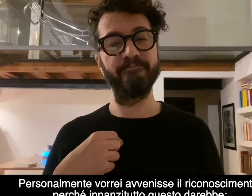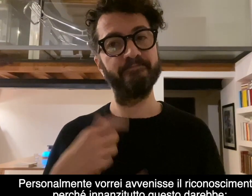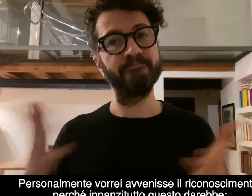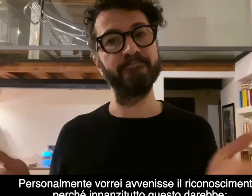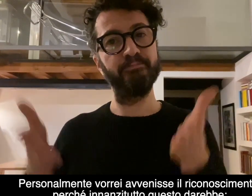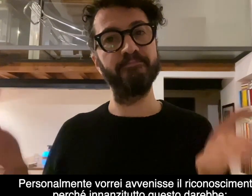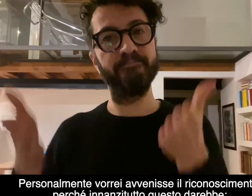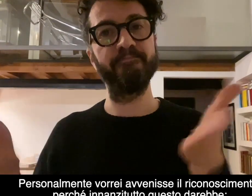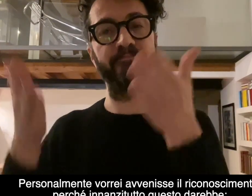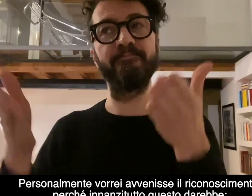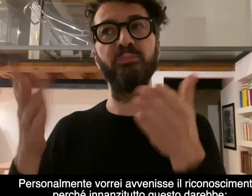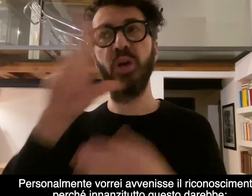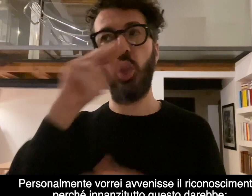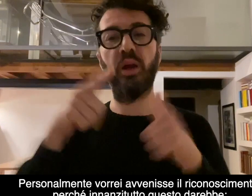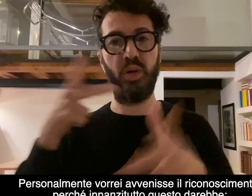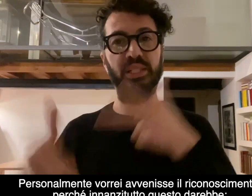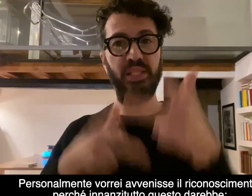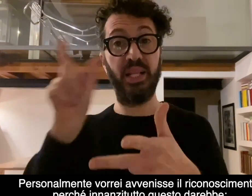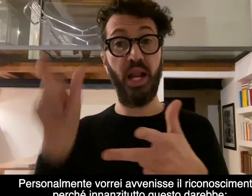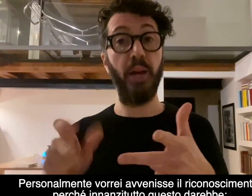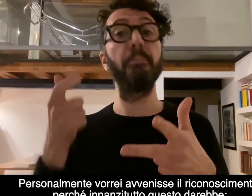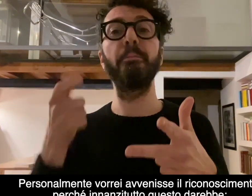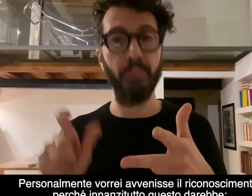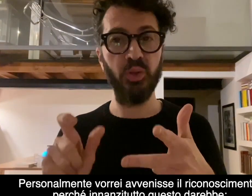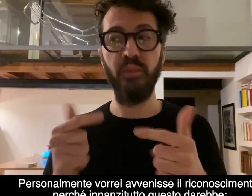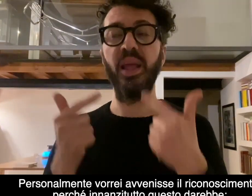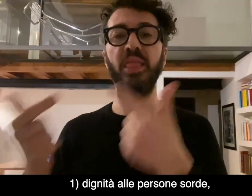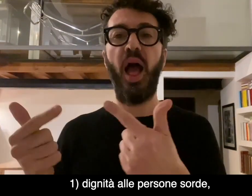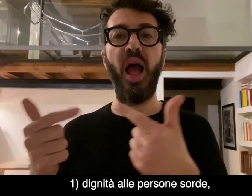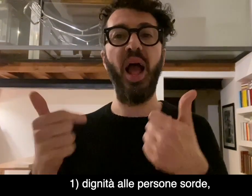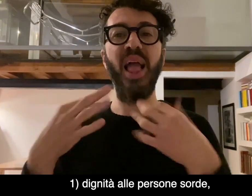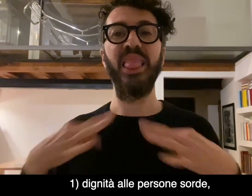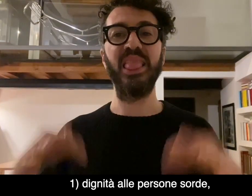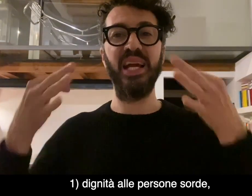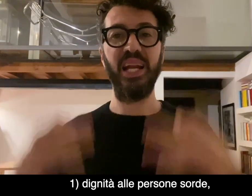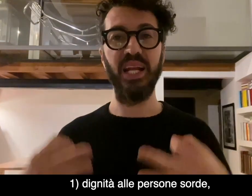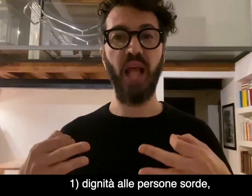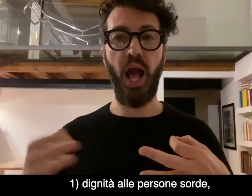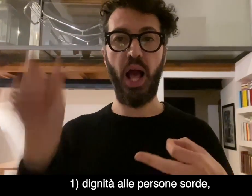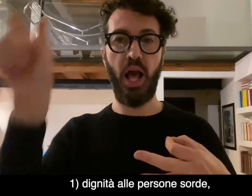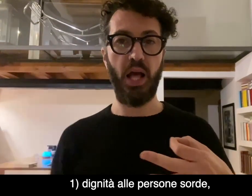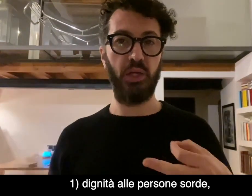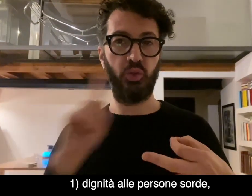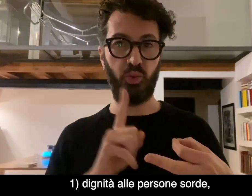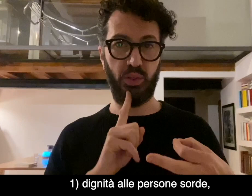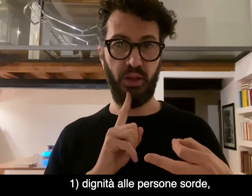personalmente io vorrei avvenisse questo riconoscimento perché innanzitutto questo darebbe dignità alle persone